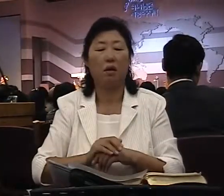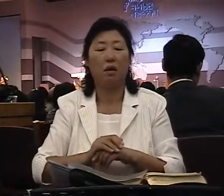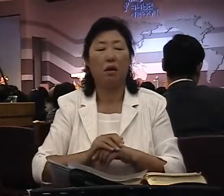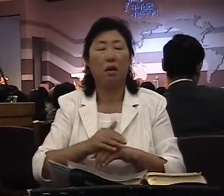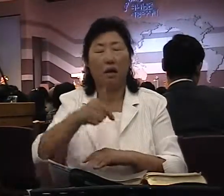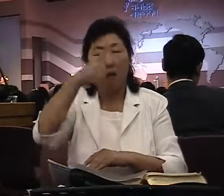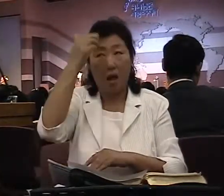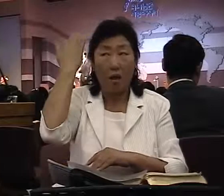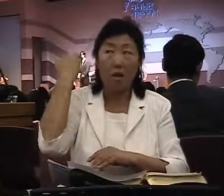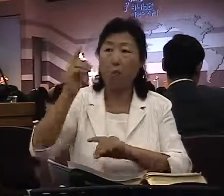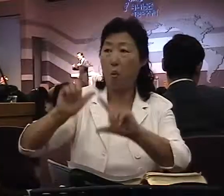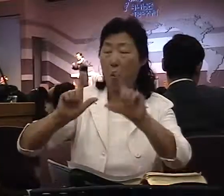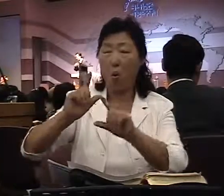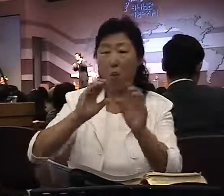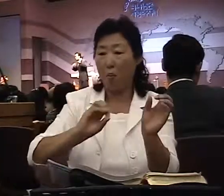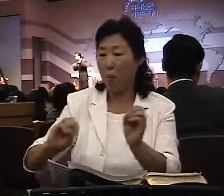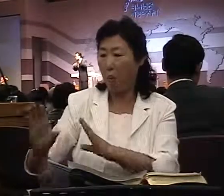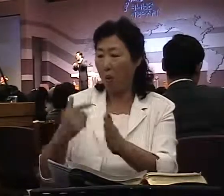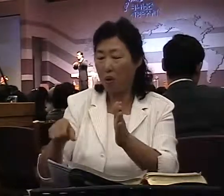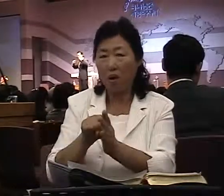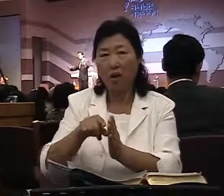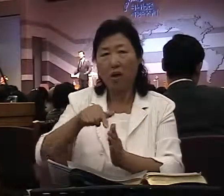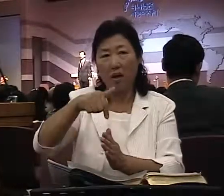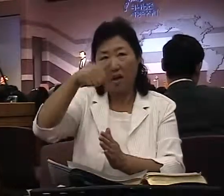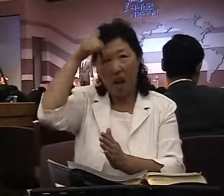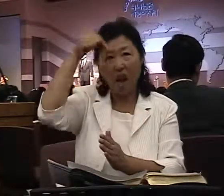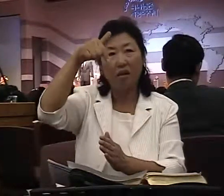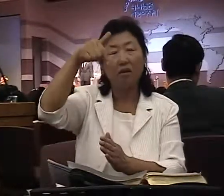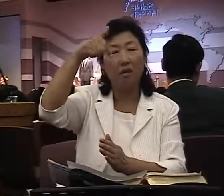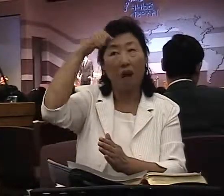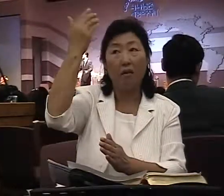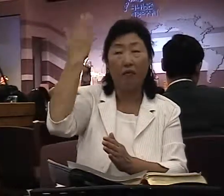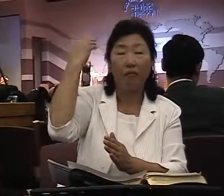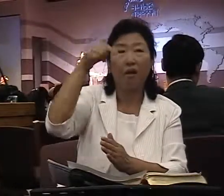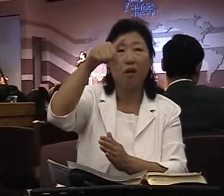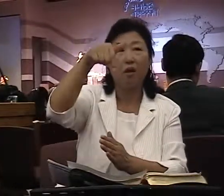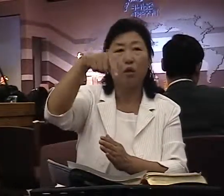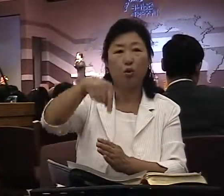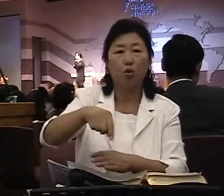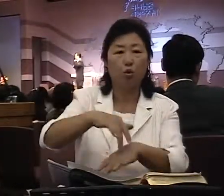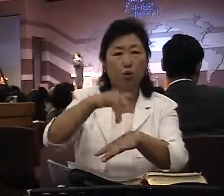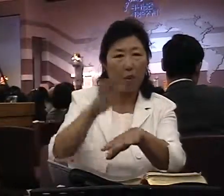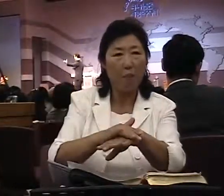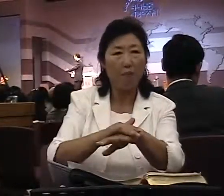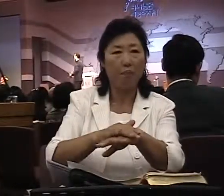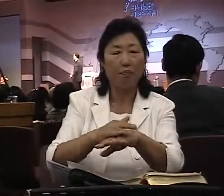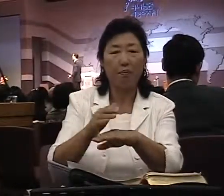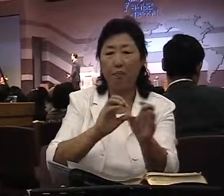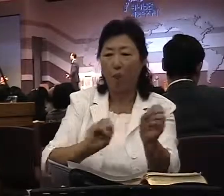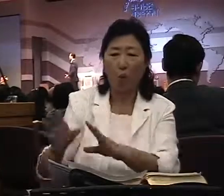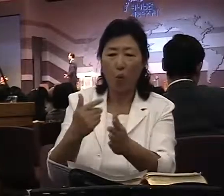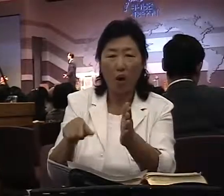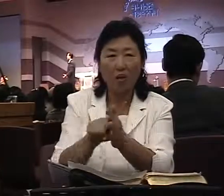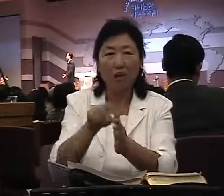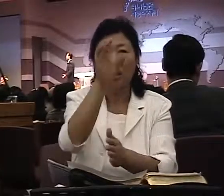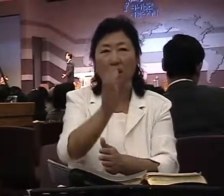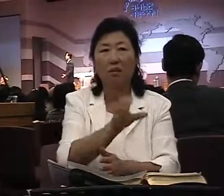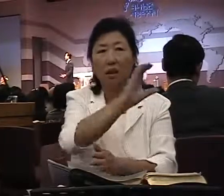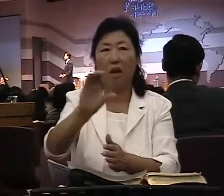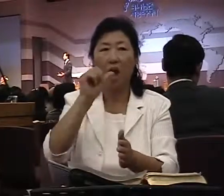버리기 위하여 나의 옛 구습을 버리기 위하여 나의 옛 습성을 십자가에 못 박고 내가